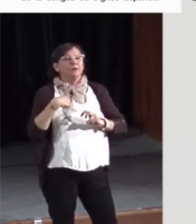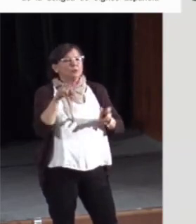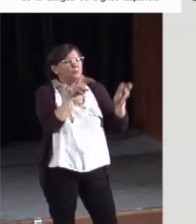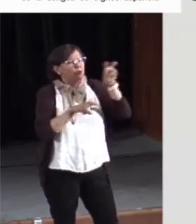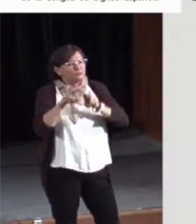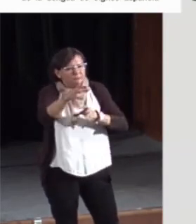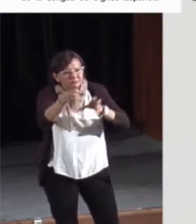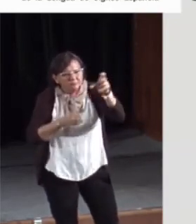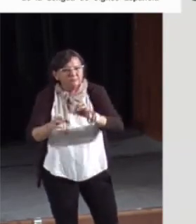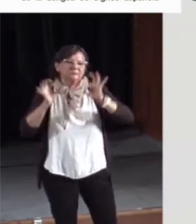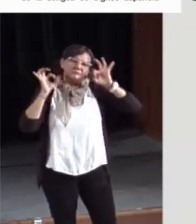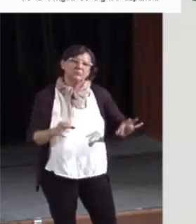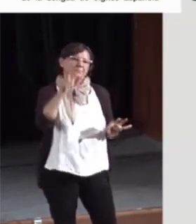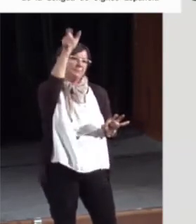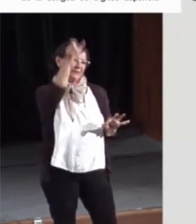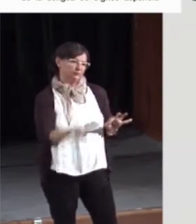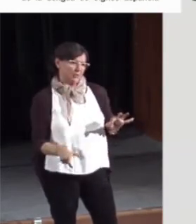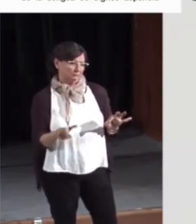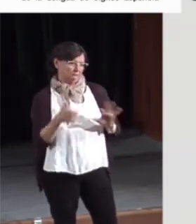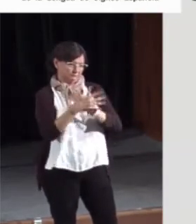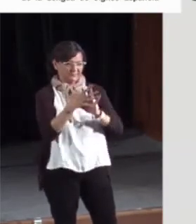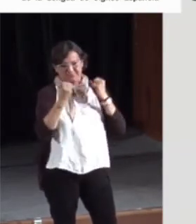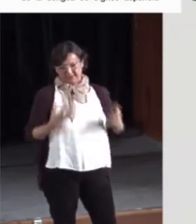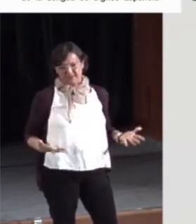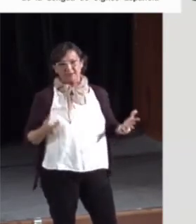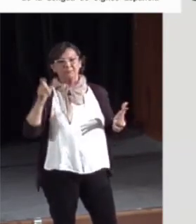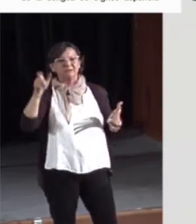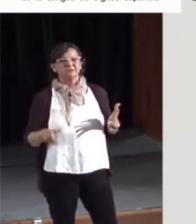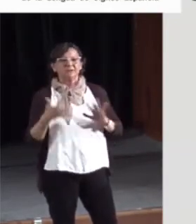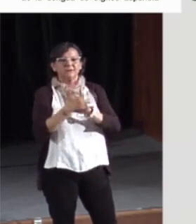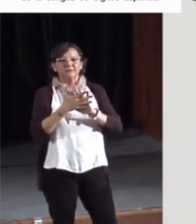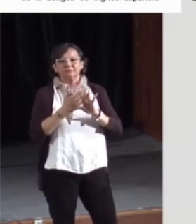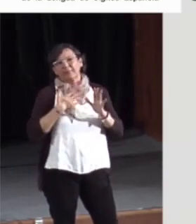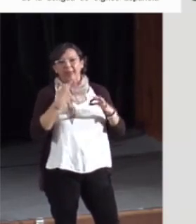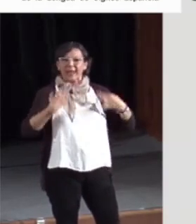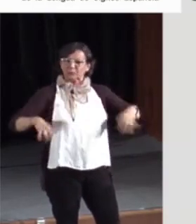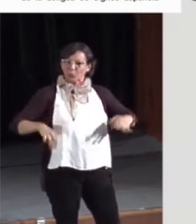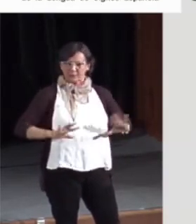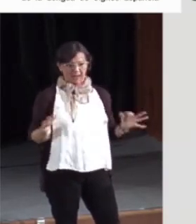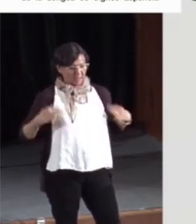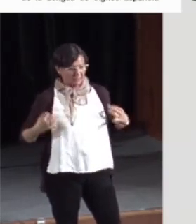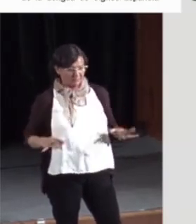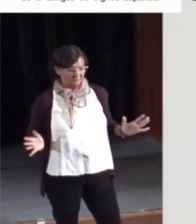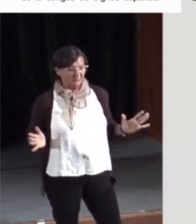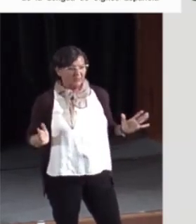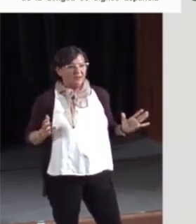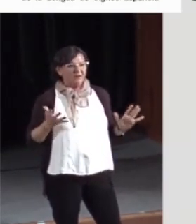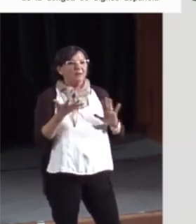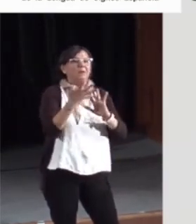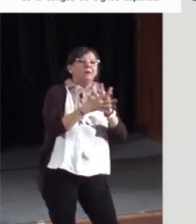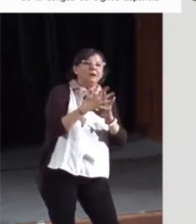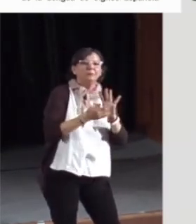necesitamos contar con más informantes para elaborar más materiales de elicitación